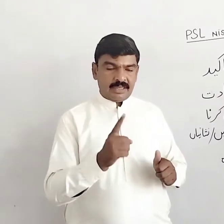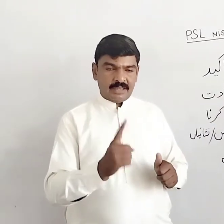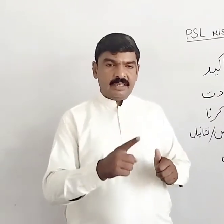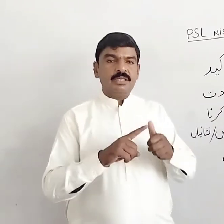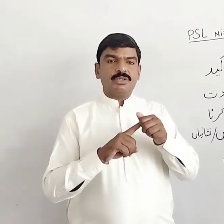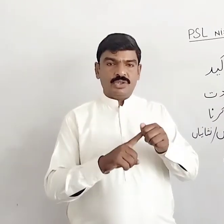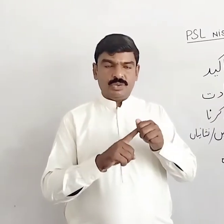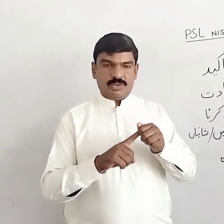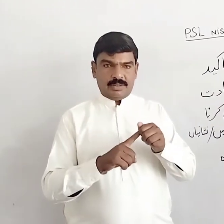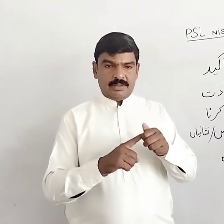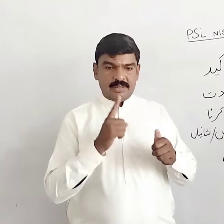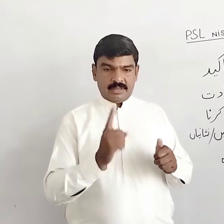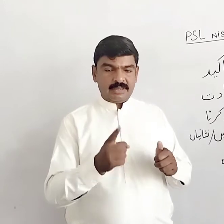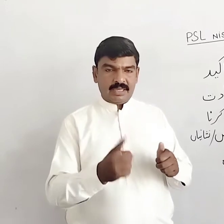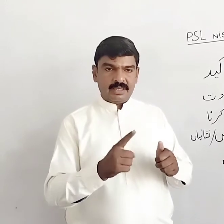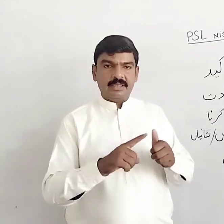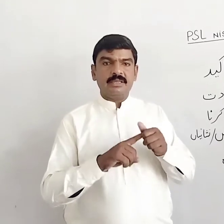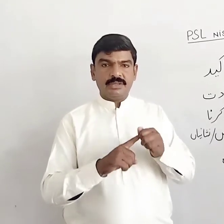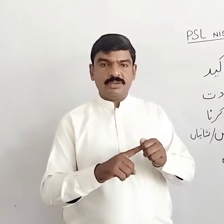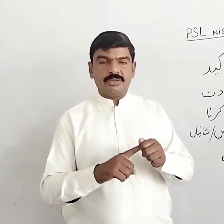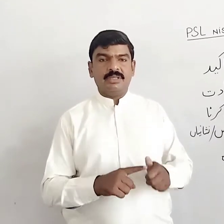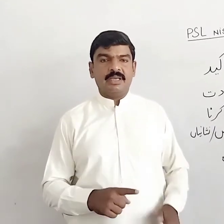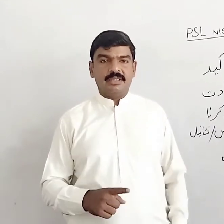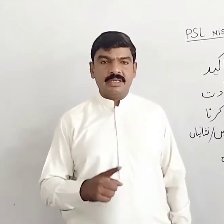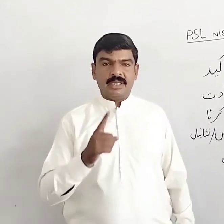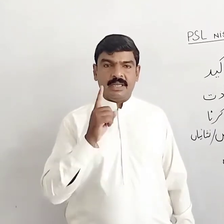ہدایت کرنا ضروری، ہدایت کرنا ضروری۔ تاکید کا سائن ہے